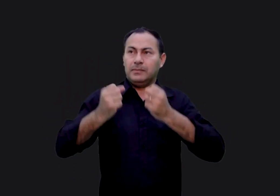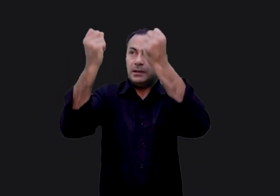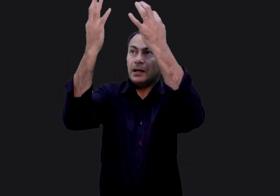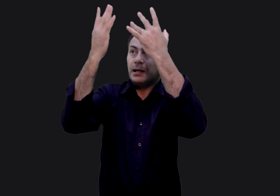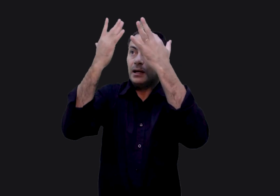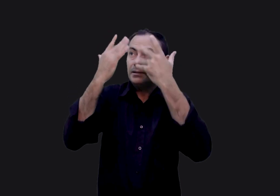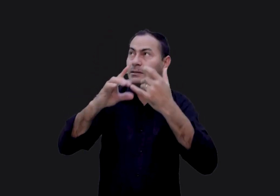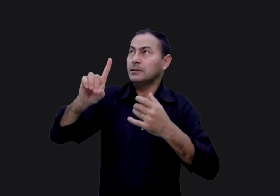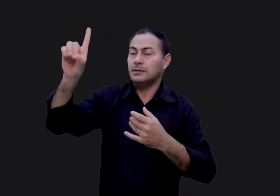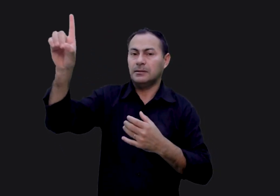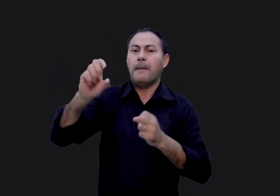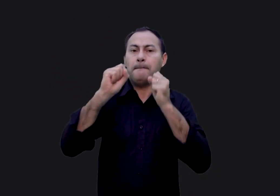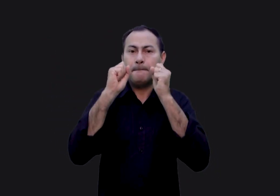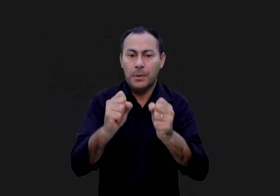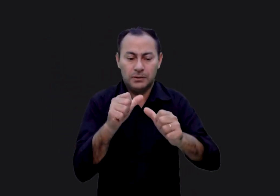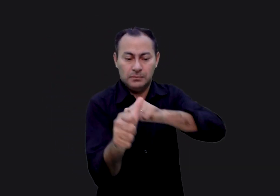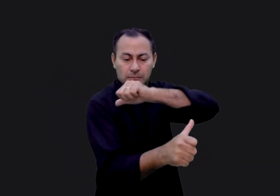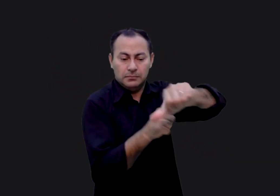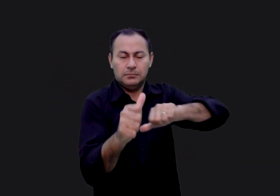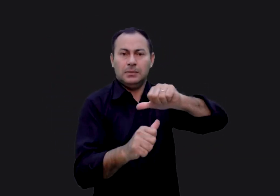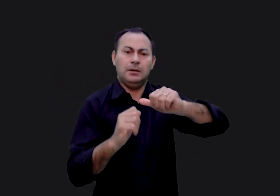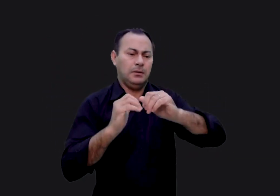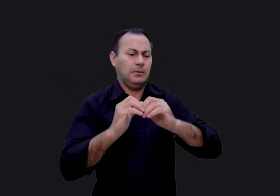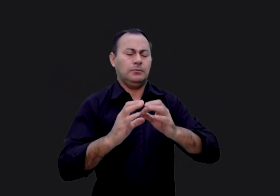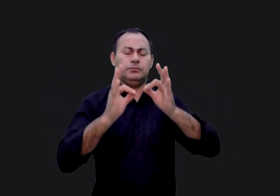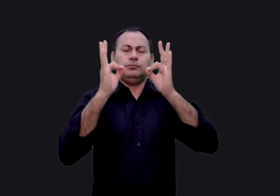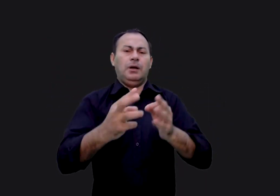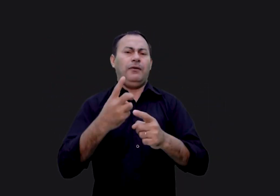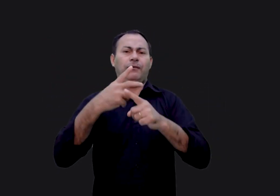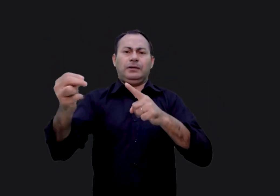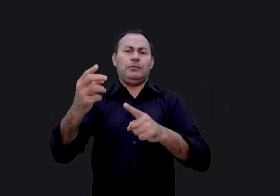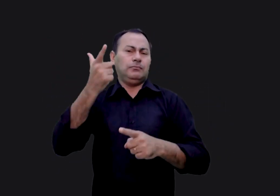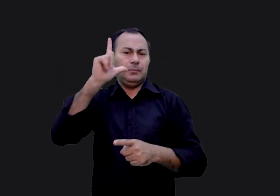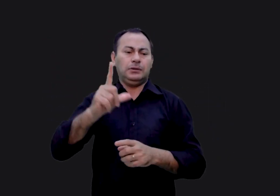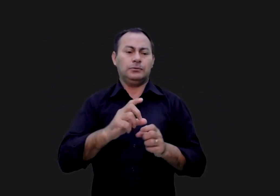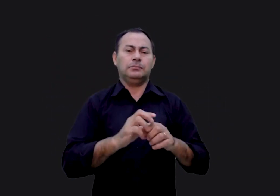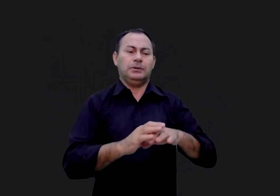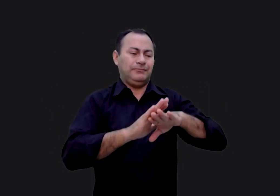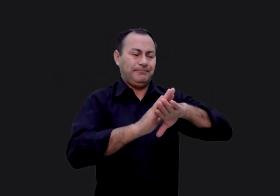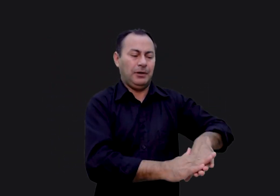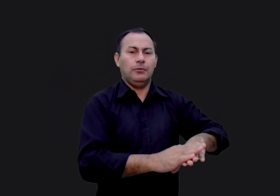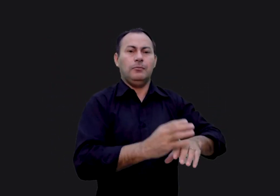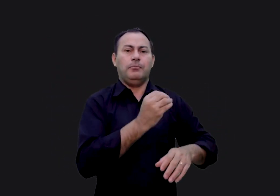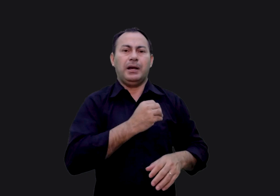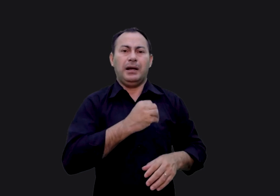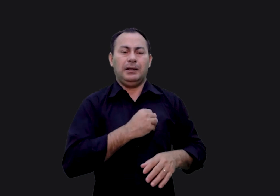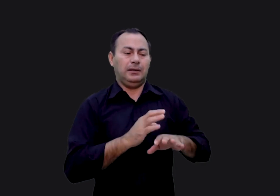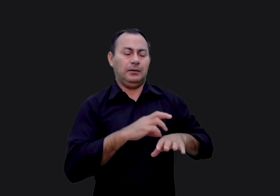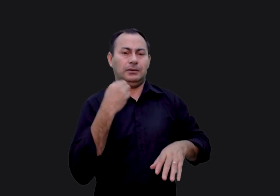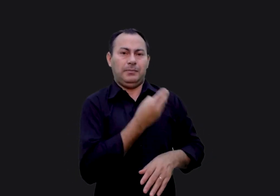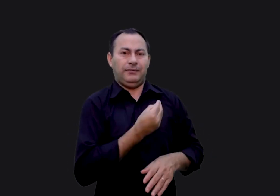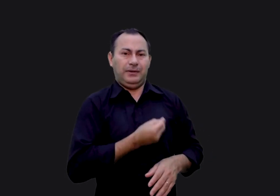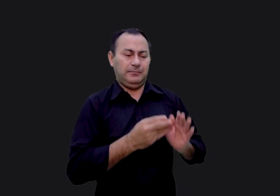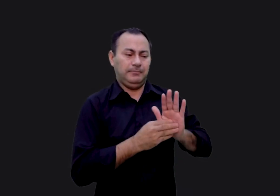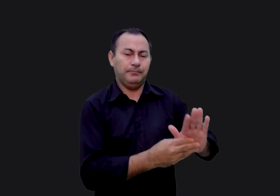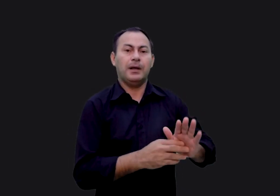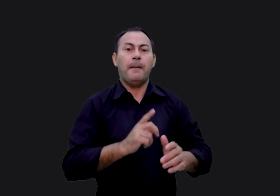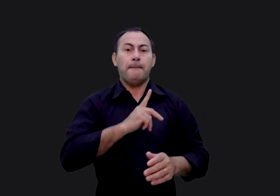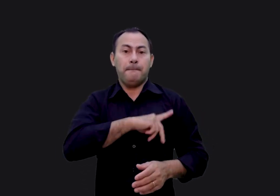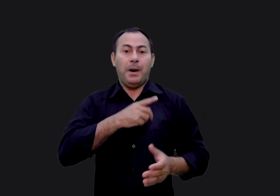da graça de Deus, podemos nos tornar supervencedores sobre o poder do pecado em nossas vidas. Paulo nos diz em sua carta